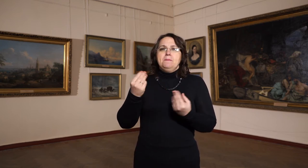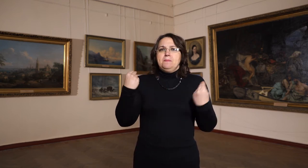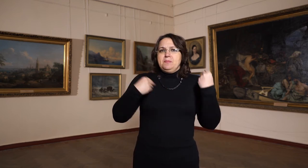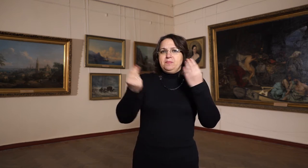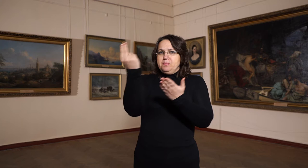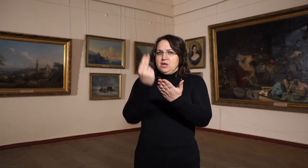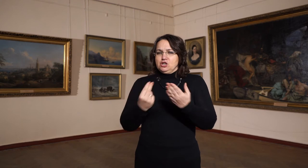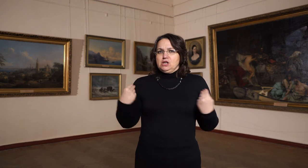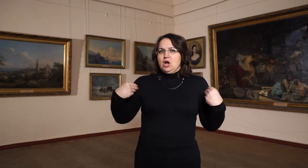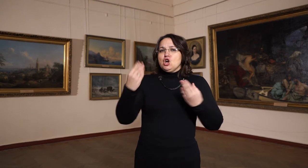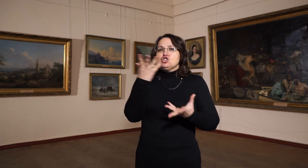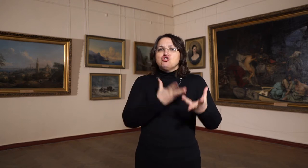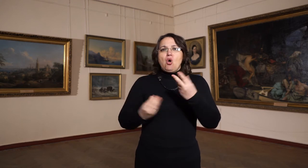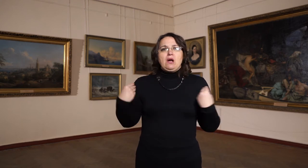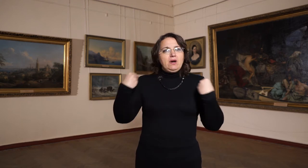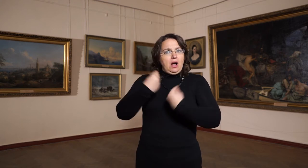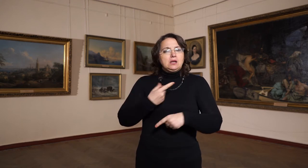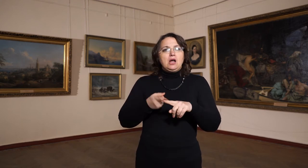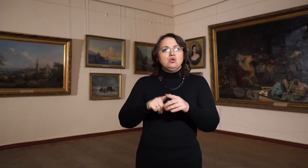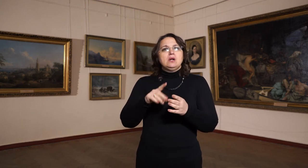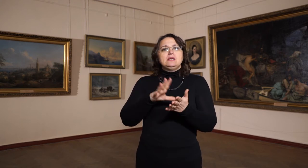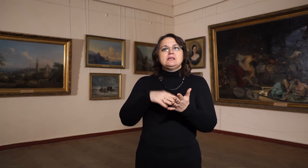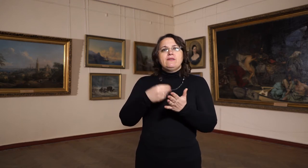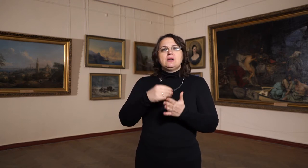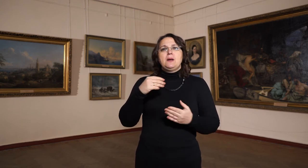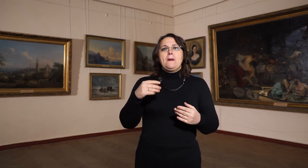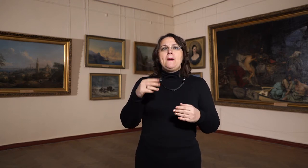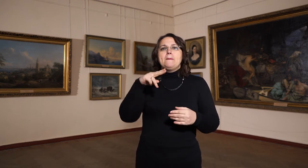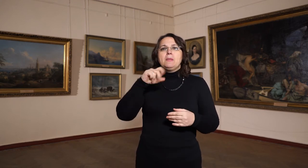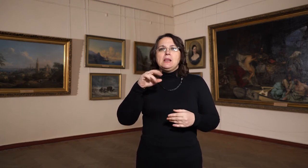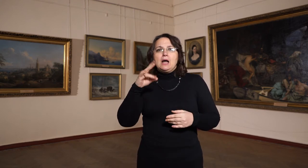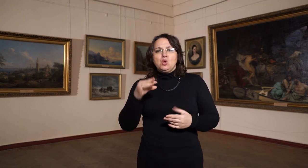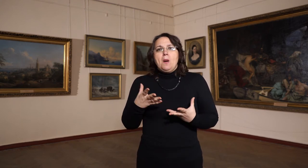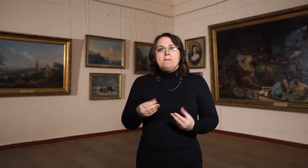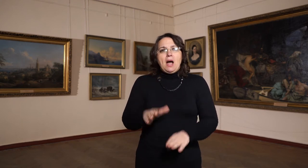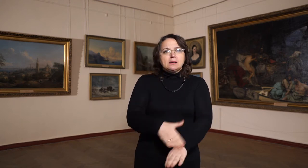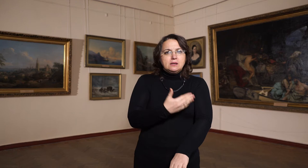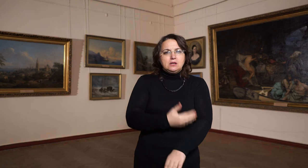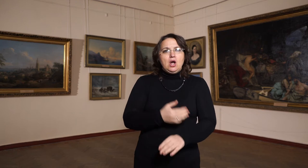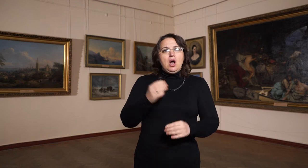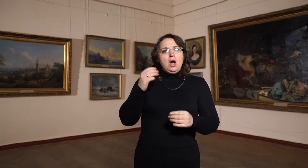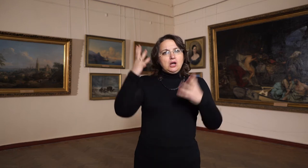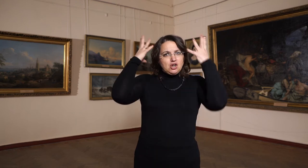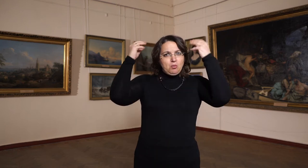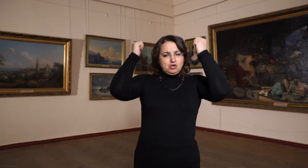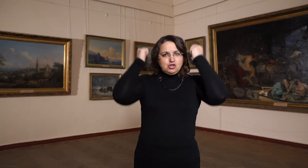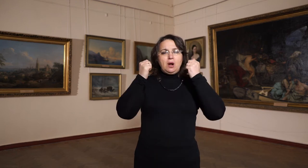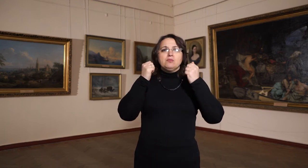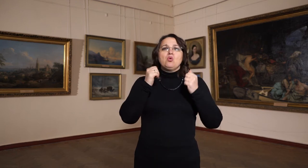Иоанне Васильевича, который называется «Платно», мягкие сапоги, соболью шапку на голове у старушки, и